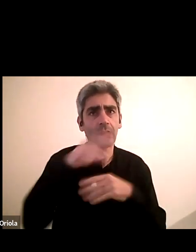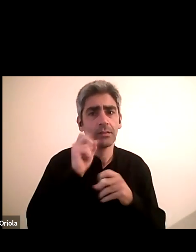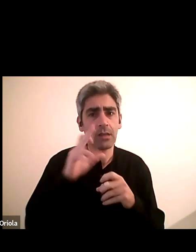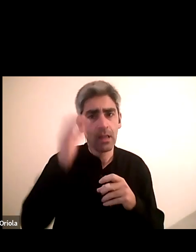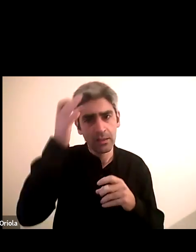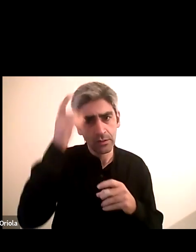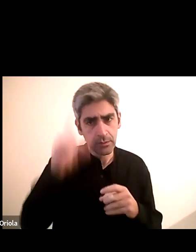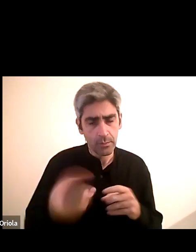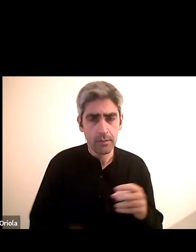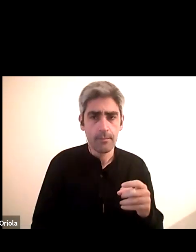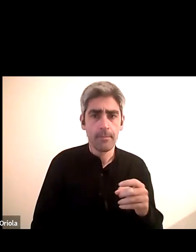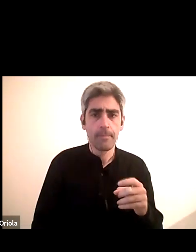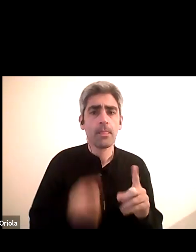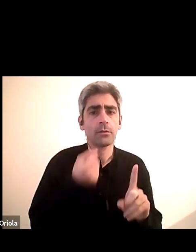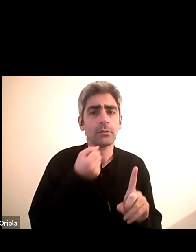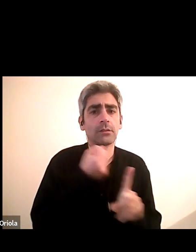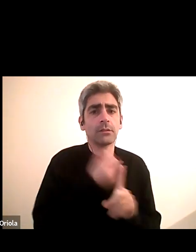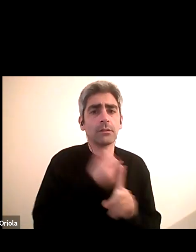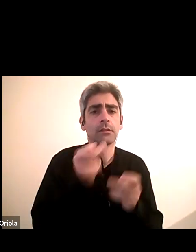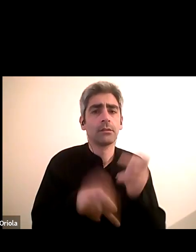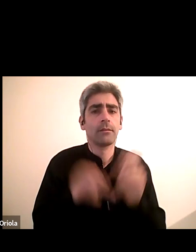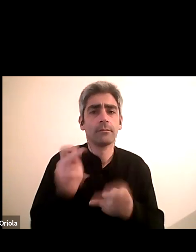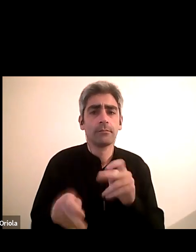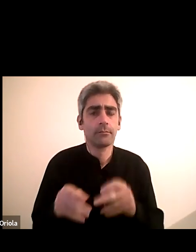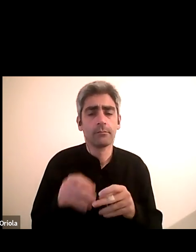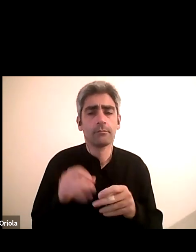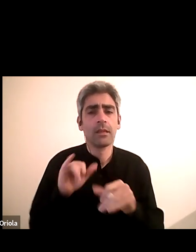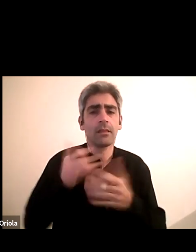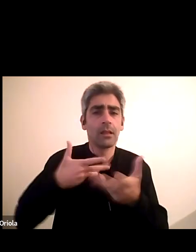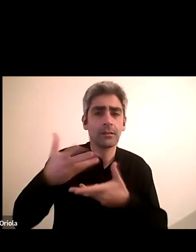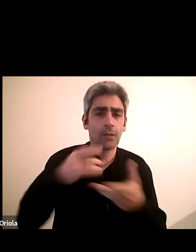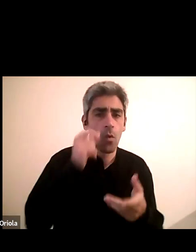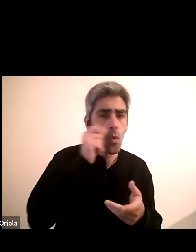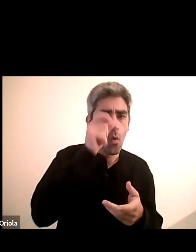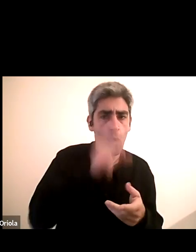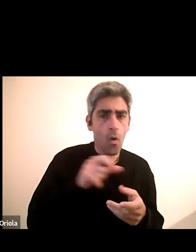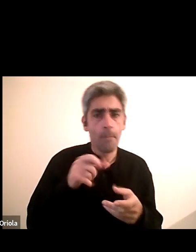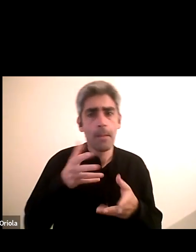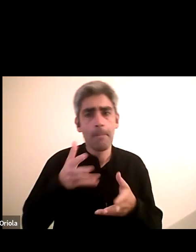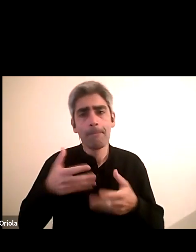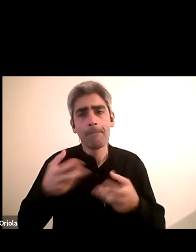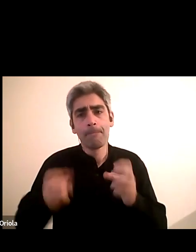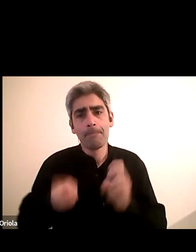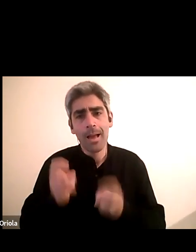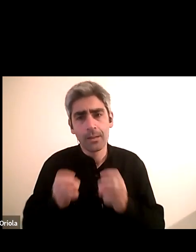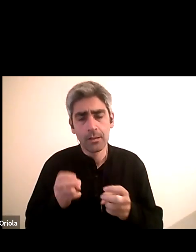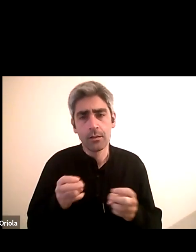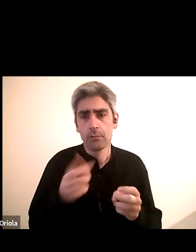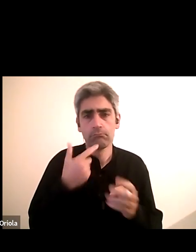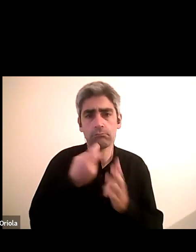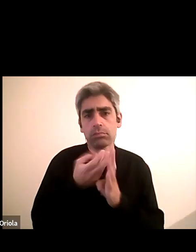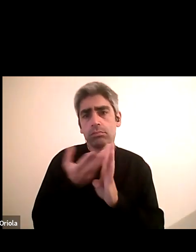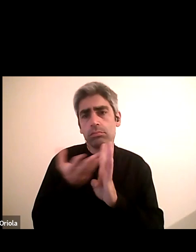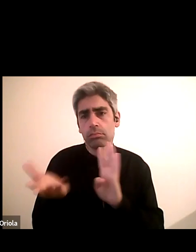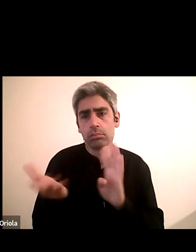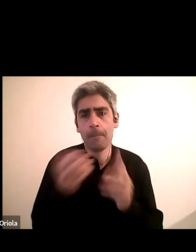inteligentes também. Os desafios na interação homem-máquina são enormes, nós estamos a afastar-nos cada vez mais